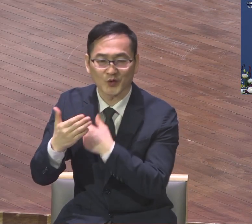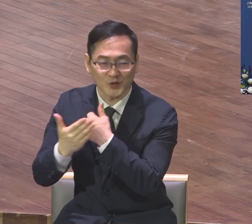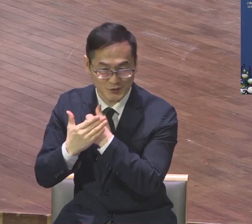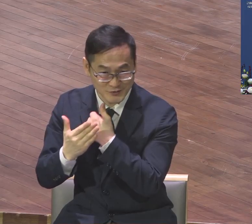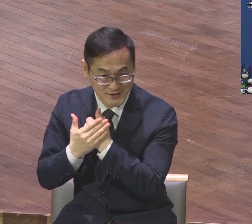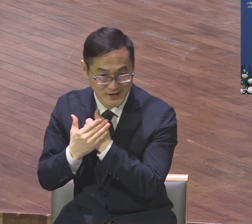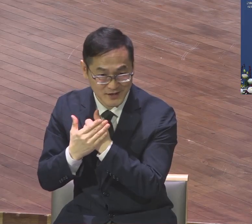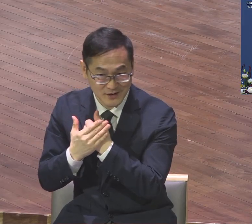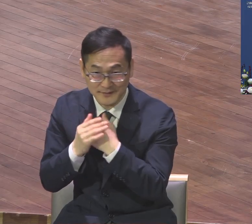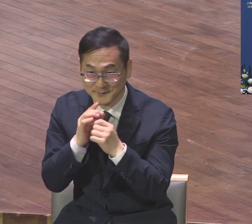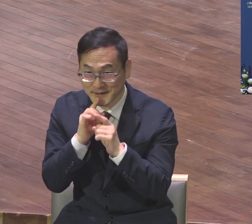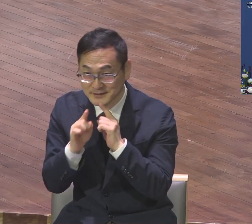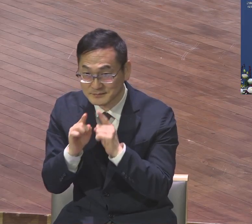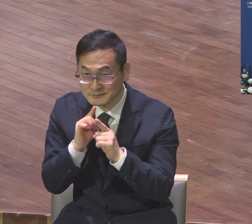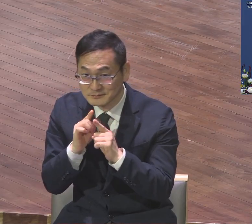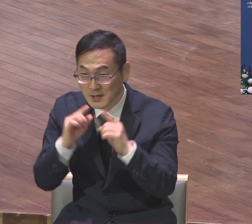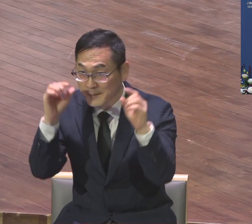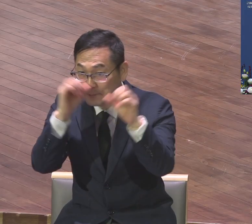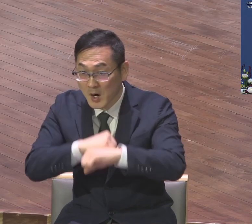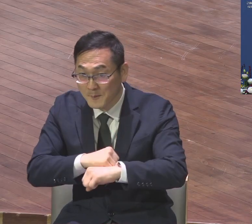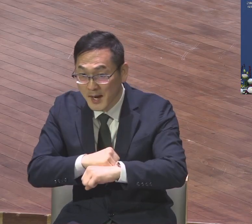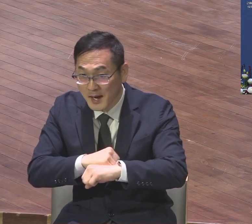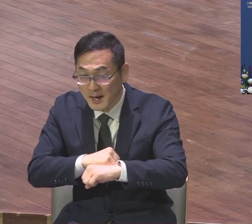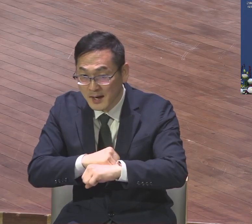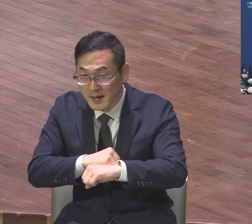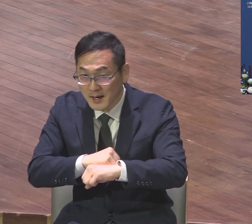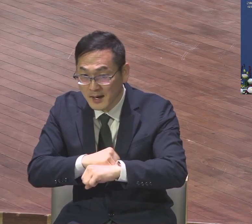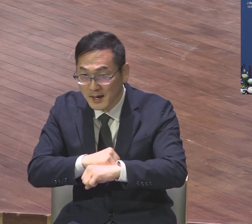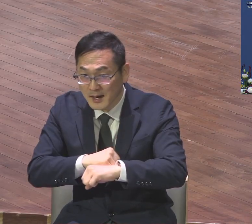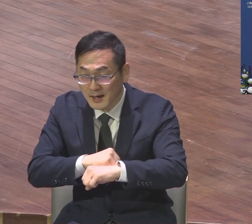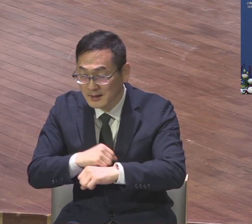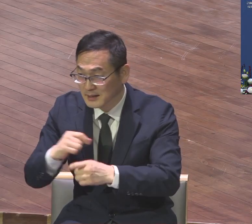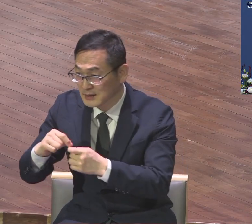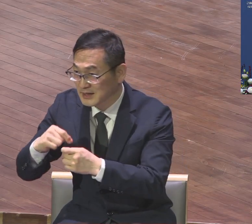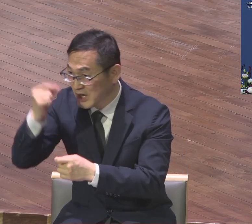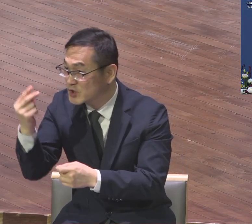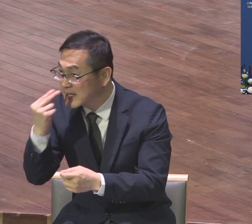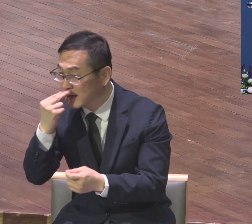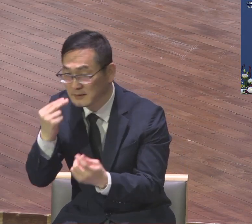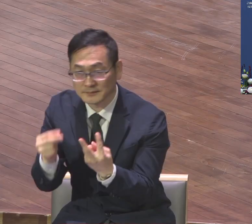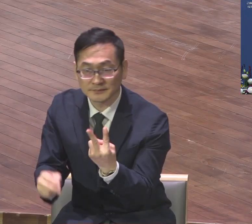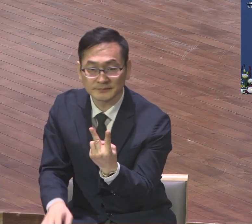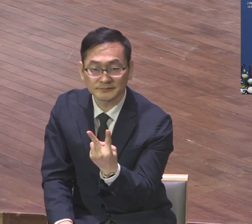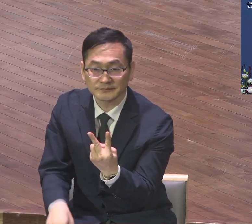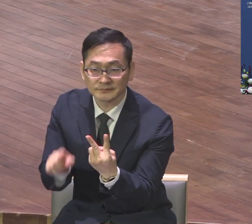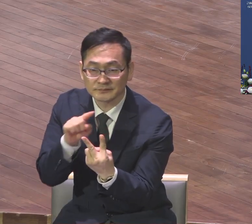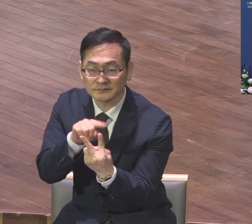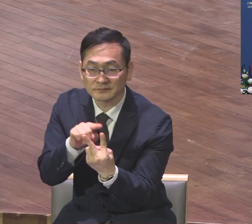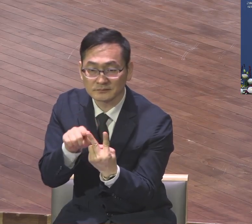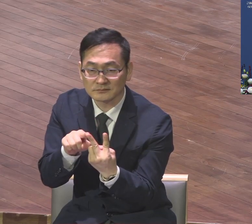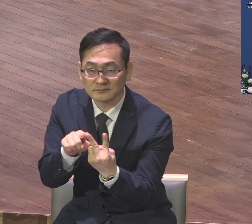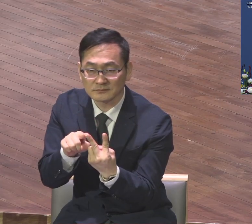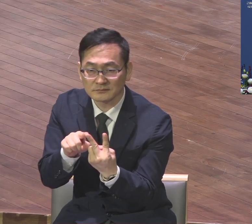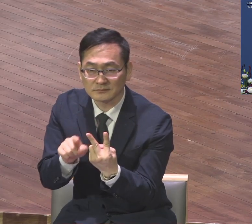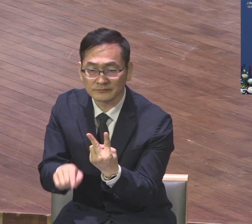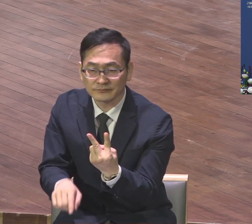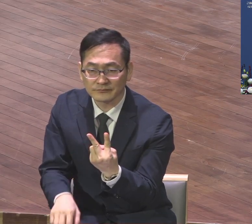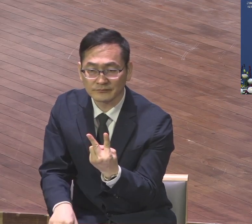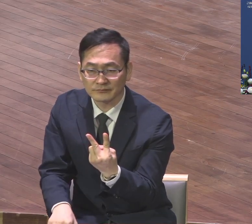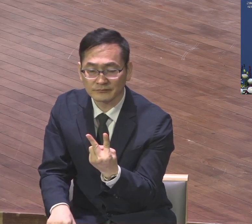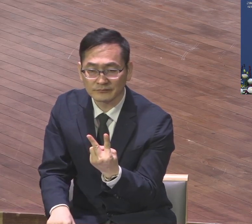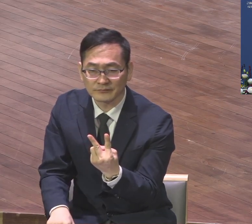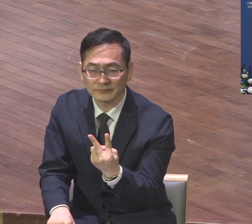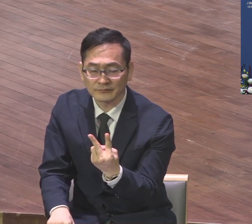하심이라. 멸망할 거냐 영생할 거냐 그 고백을 우리가 지금